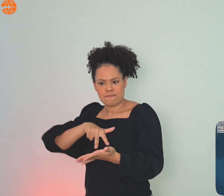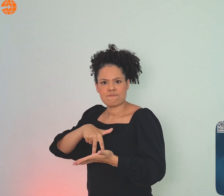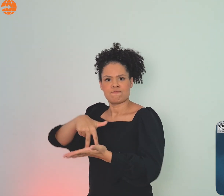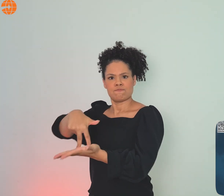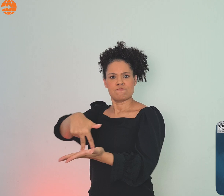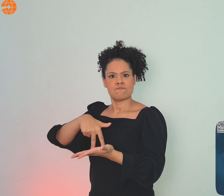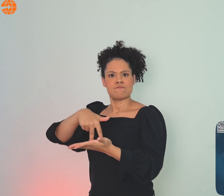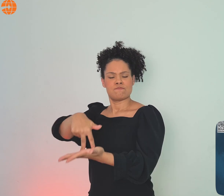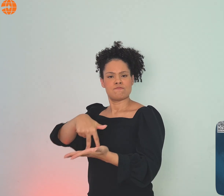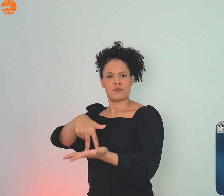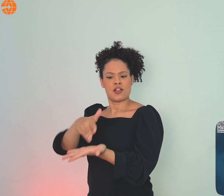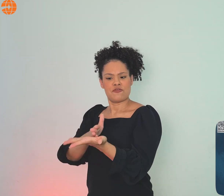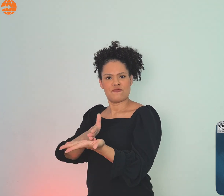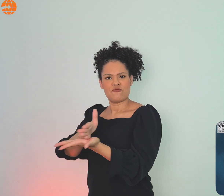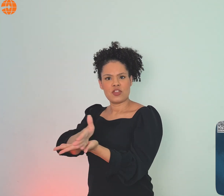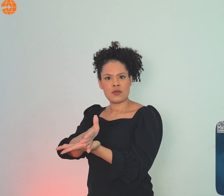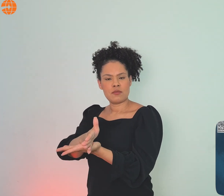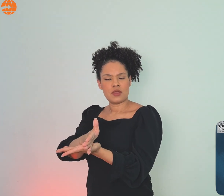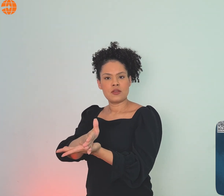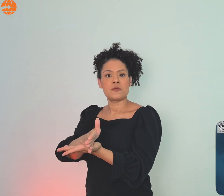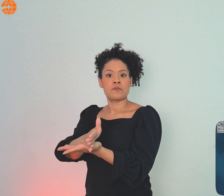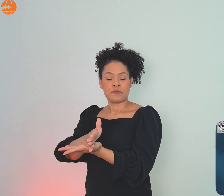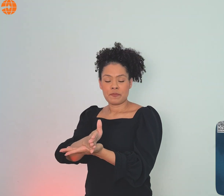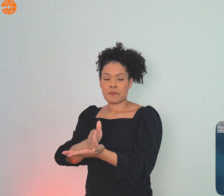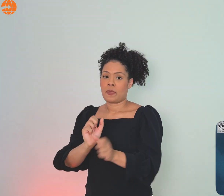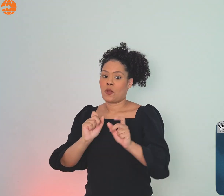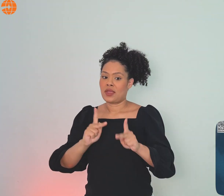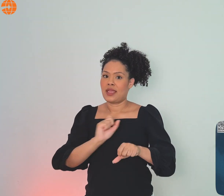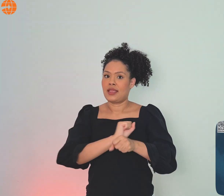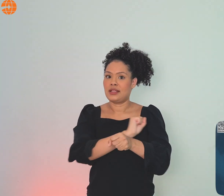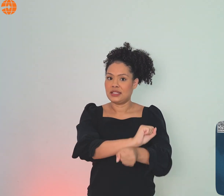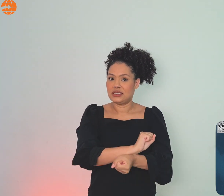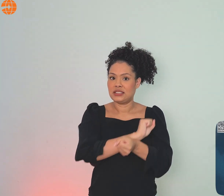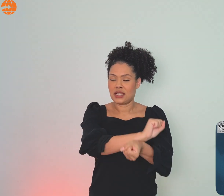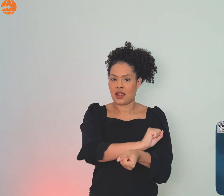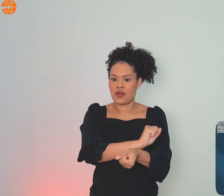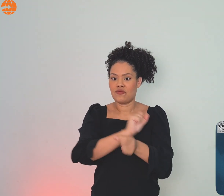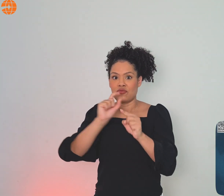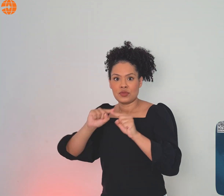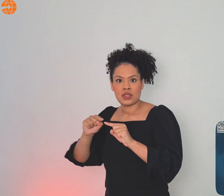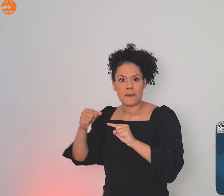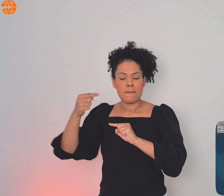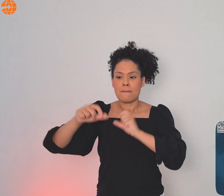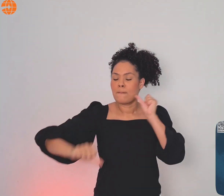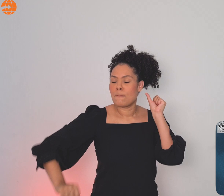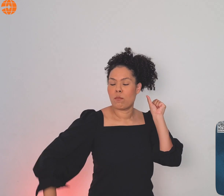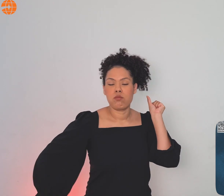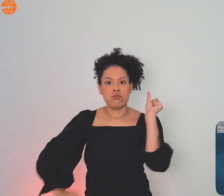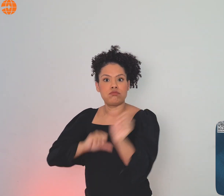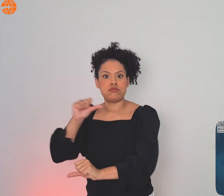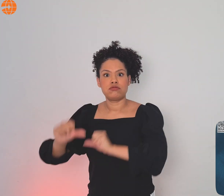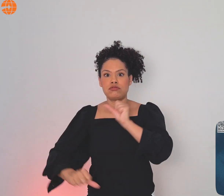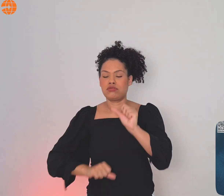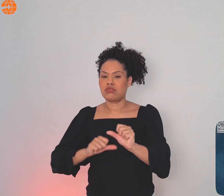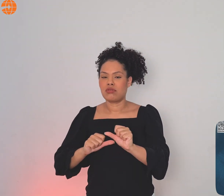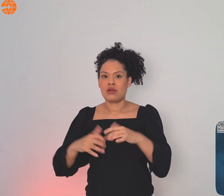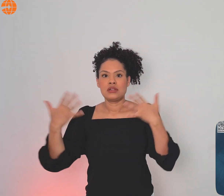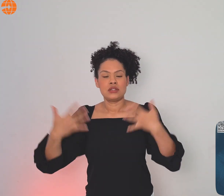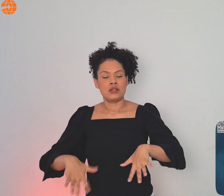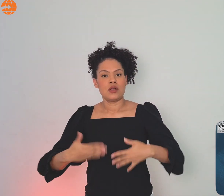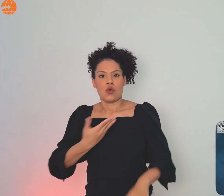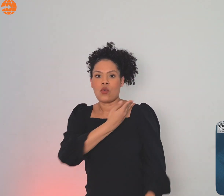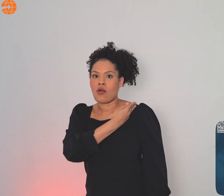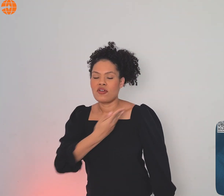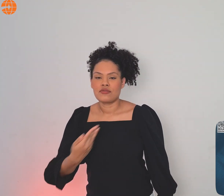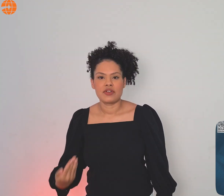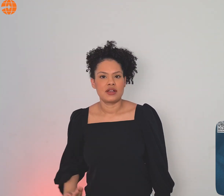depois de um tempo, ele de escravo se tornou o vice-faraó, o governador do Egito,